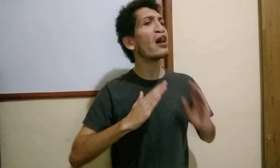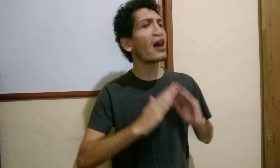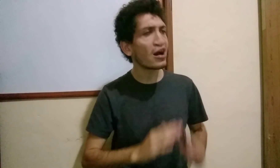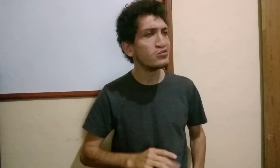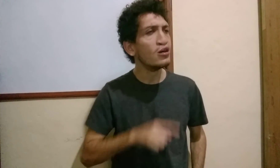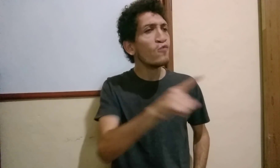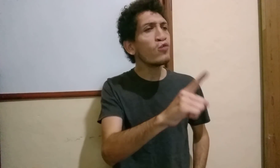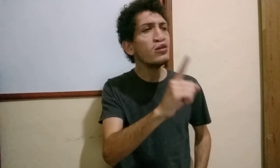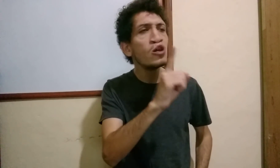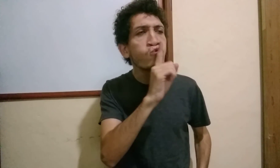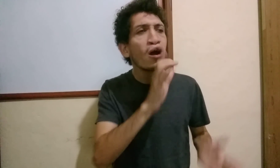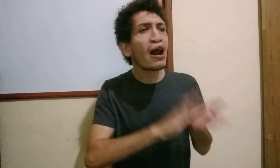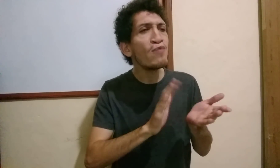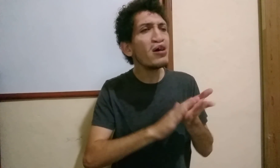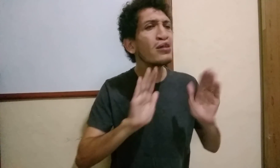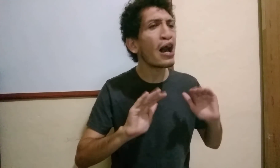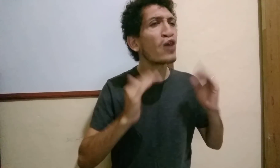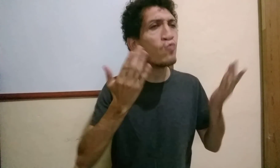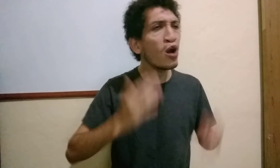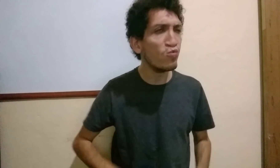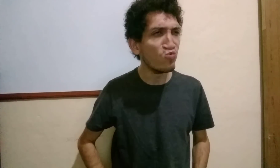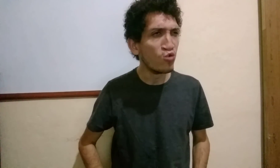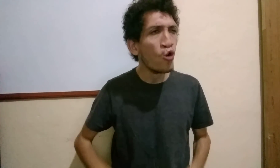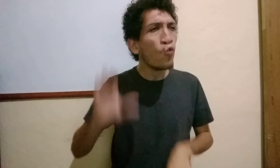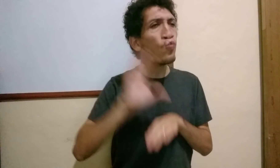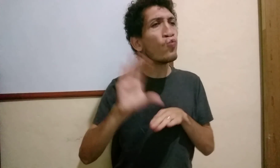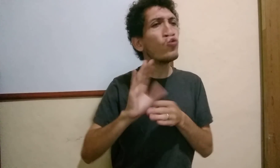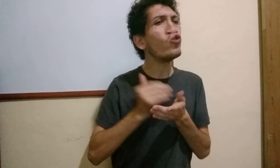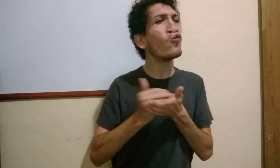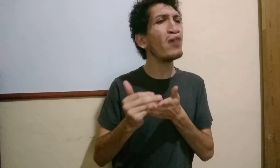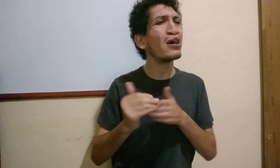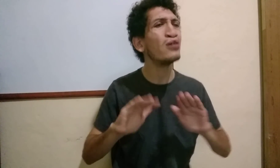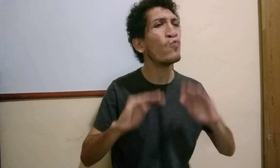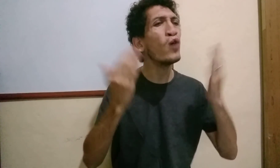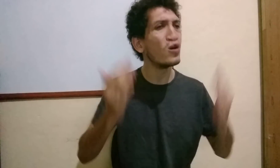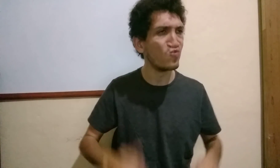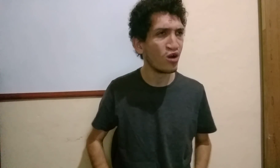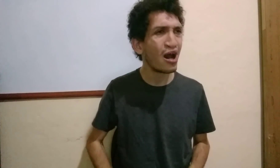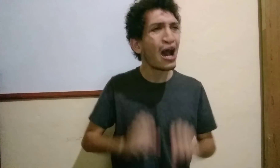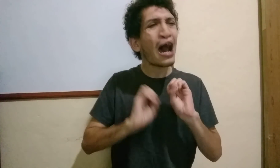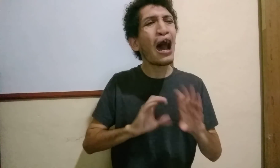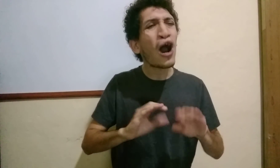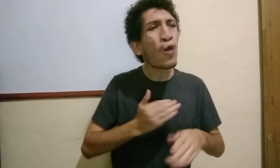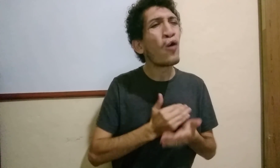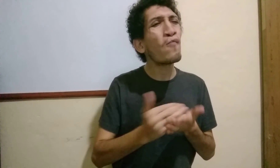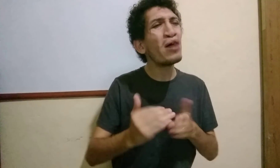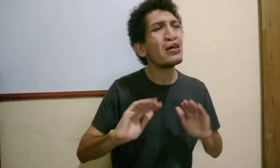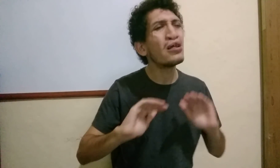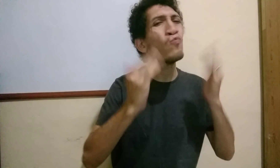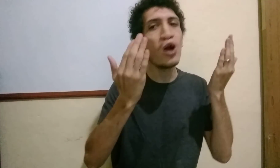minha casa! Ou seja! Aniversário! Quando! O curso começa! Quando! A aula começa! Quando!